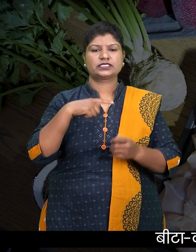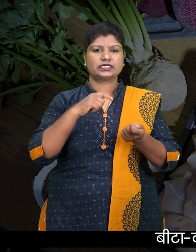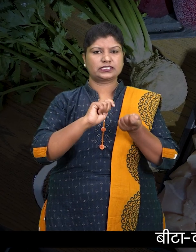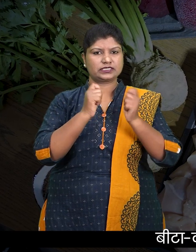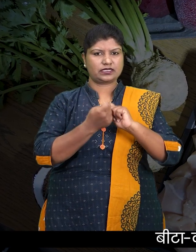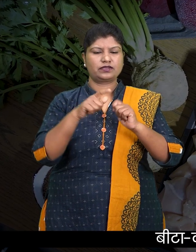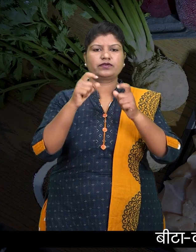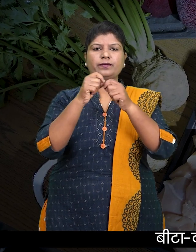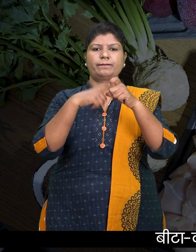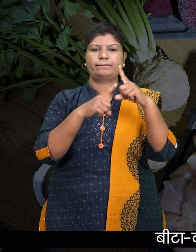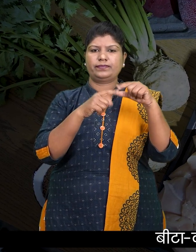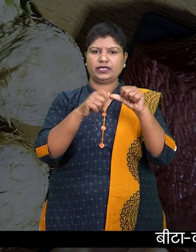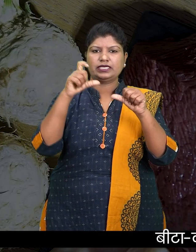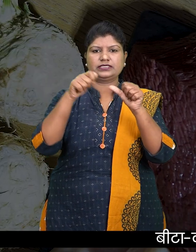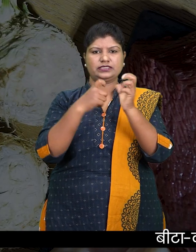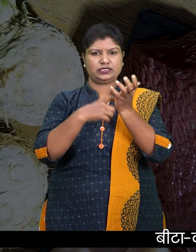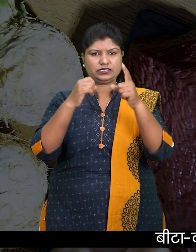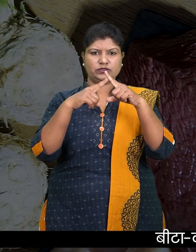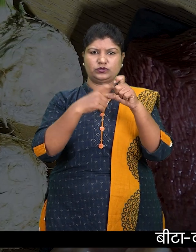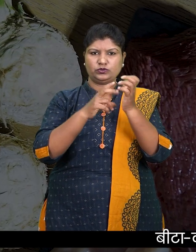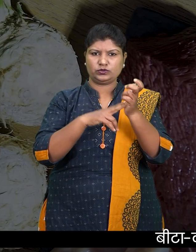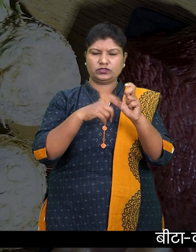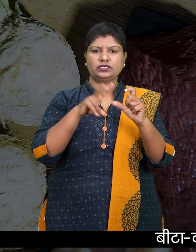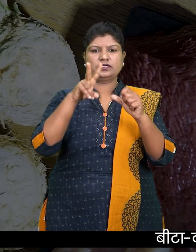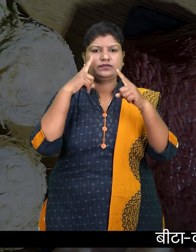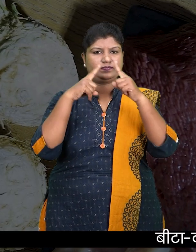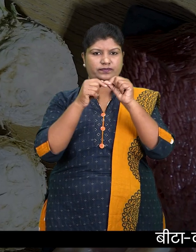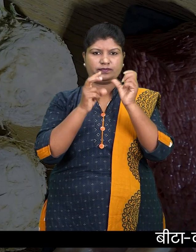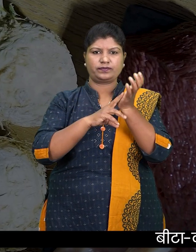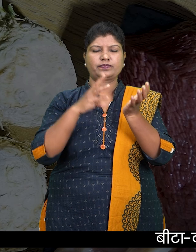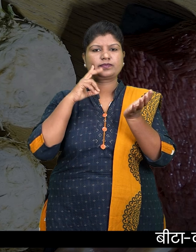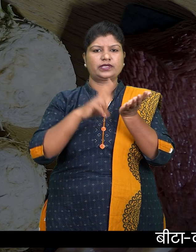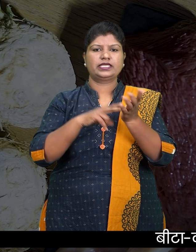बीटा कैरोटीन को विटामिन ए में बदलता है।